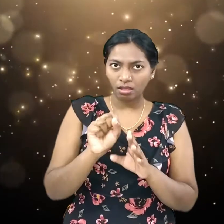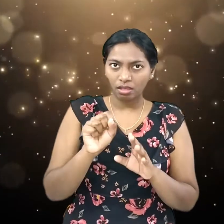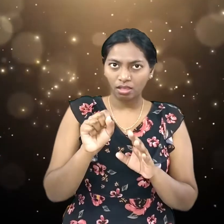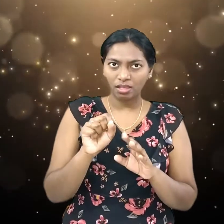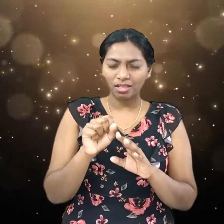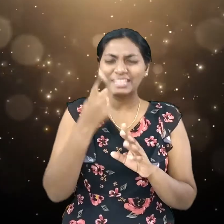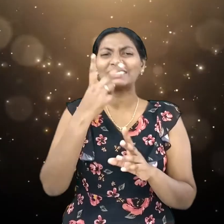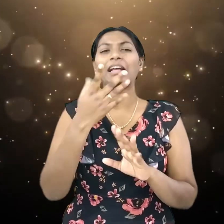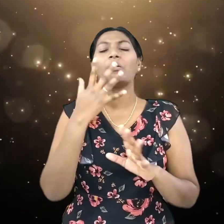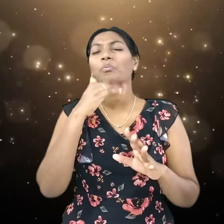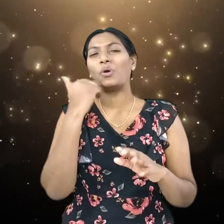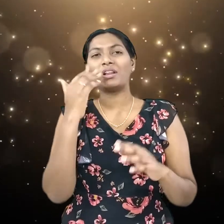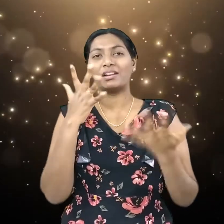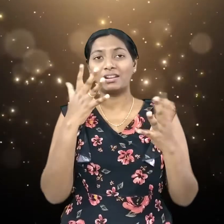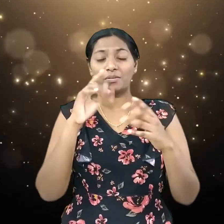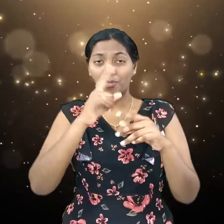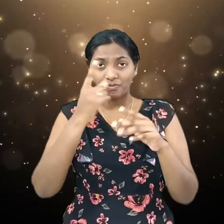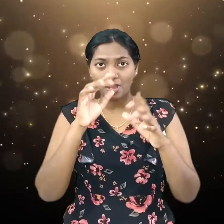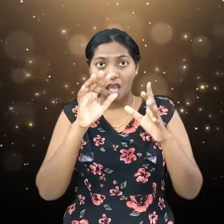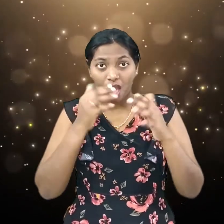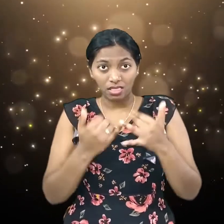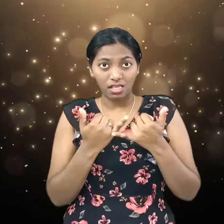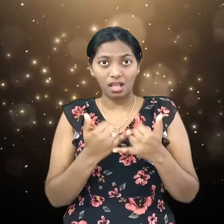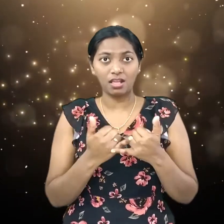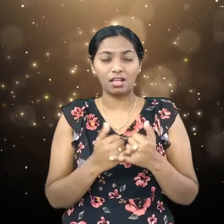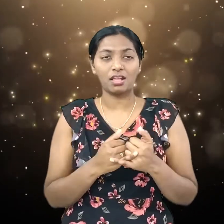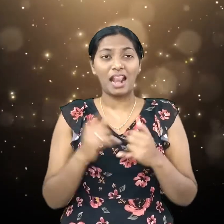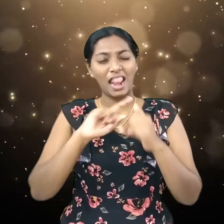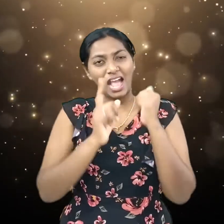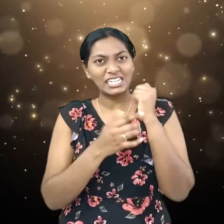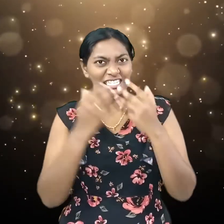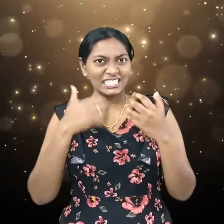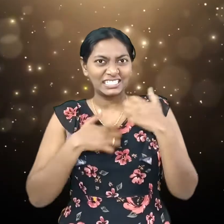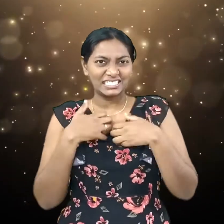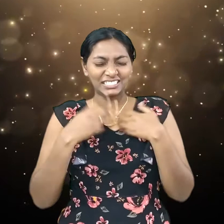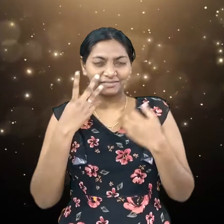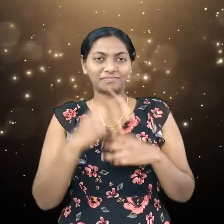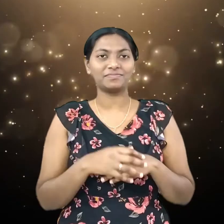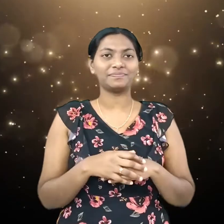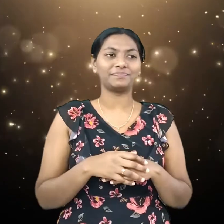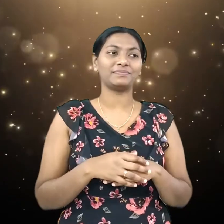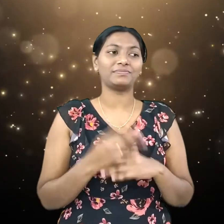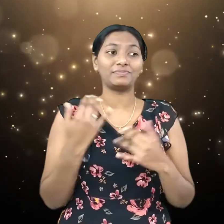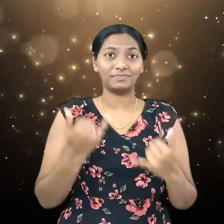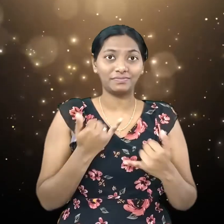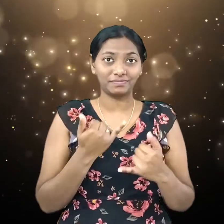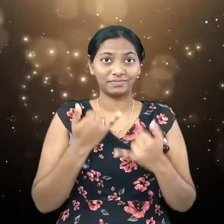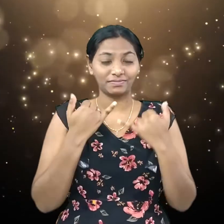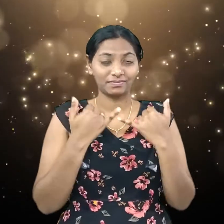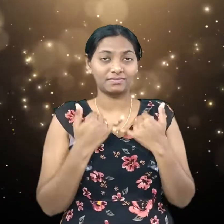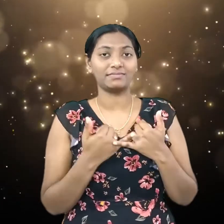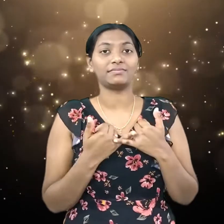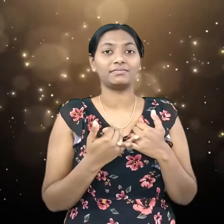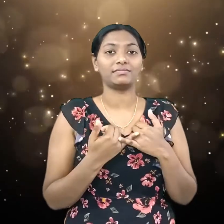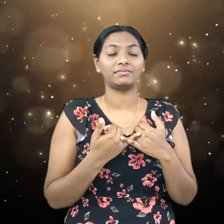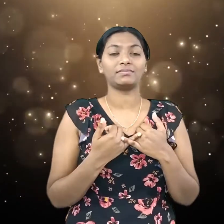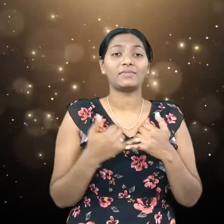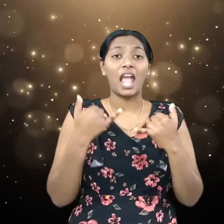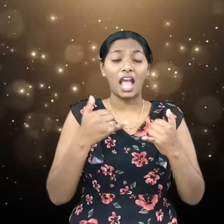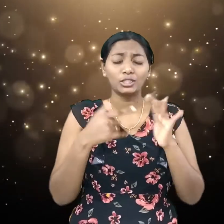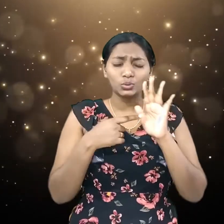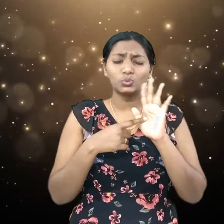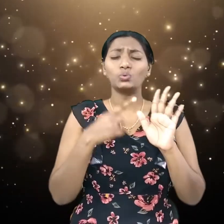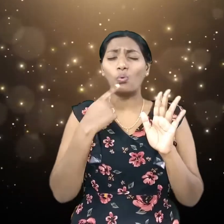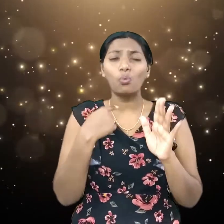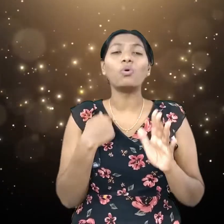अब हमारा टाइम है। प्रेज द लॉर्ड, हालेलुया। अब हम दिखाएंगे कि हम हैं कौन। प्रेज द लॉर्ड, ये हमारा टाइम है। अब चर्च